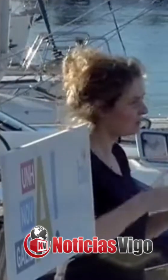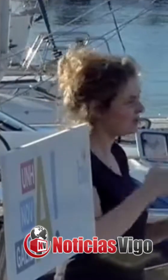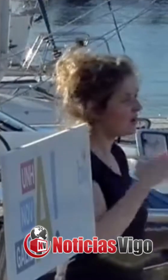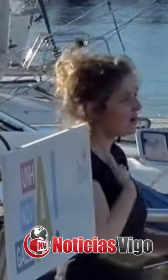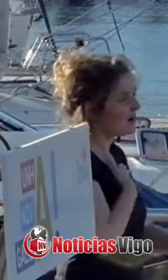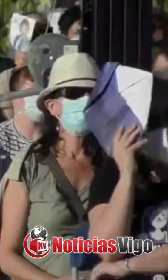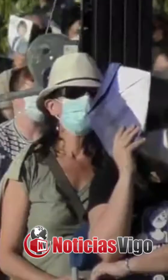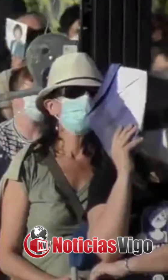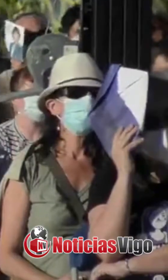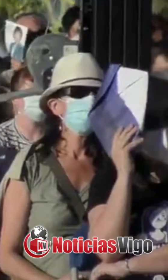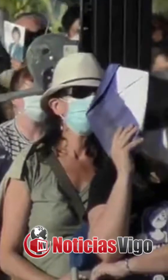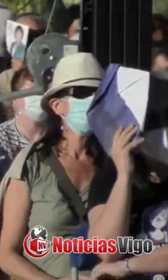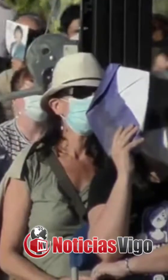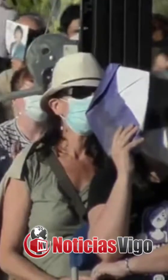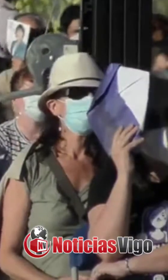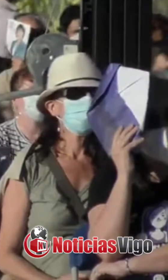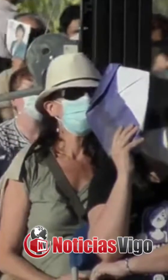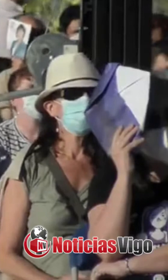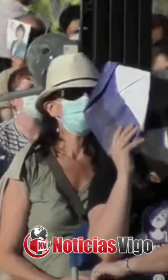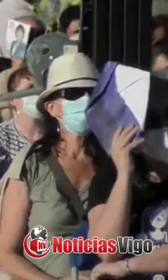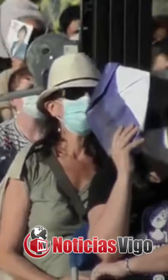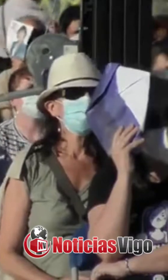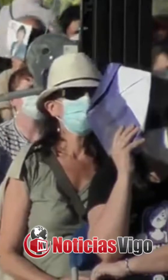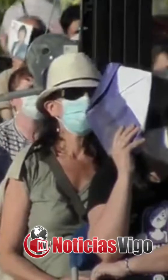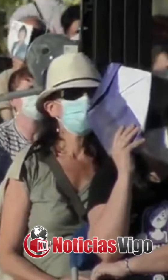Gobernemos nós a nosa terra.